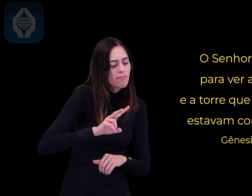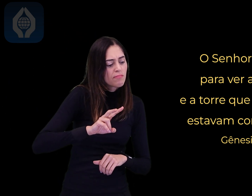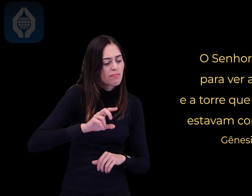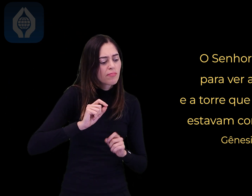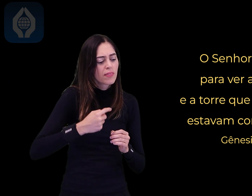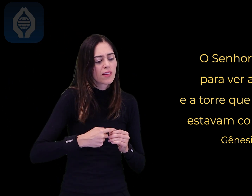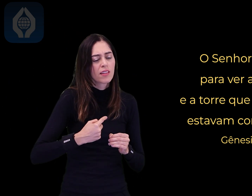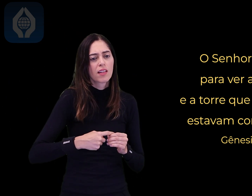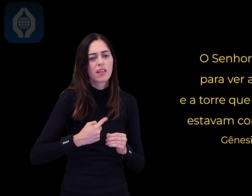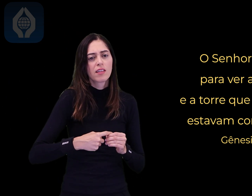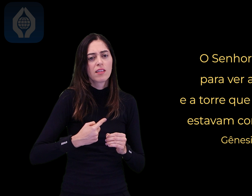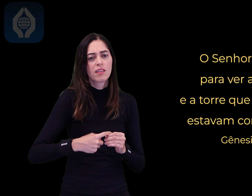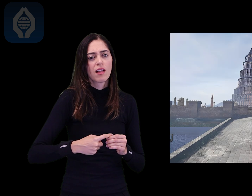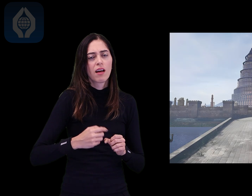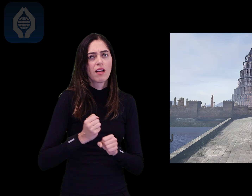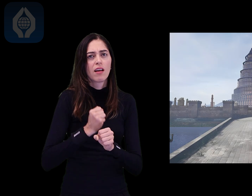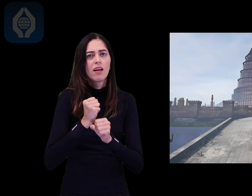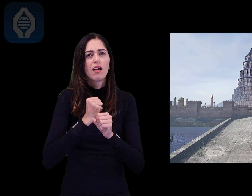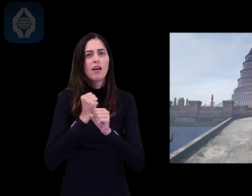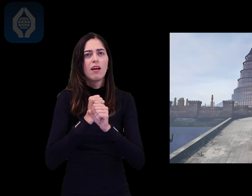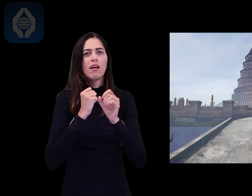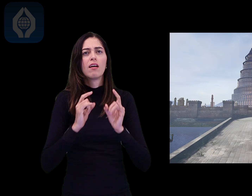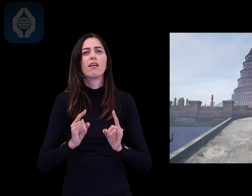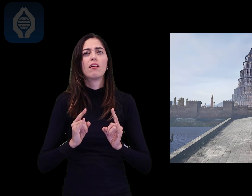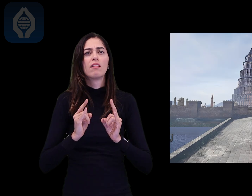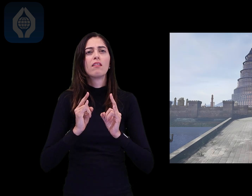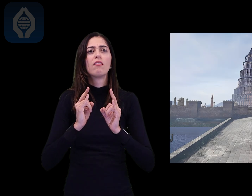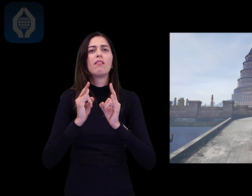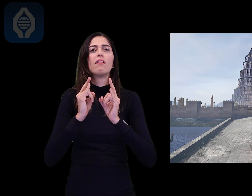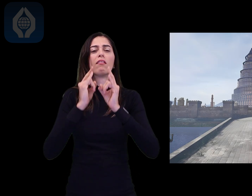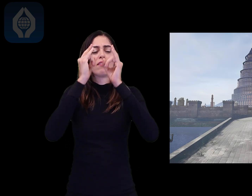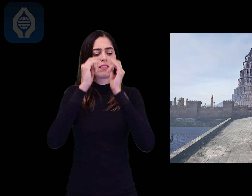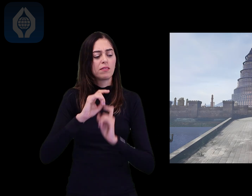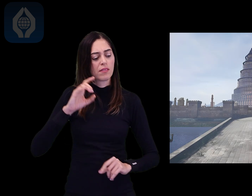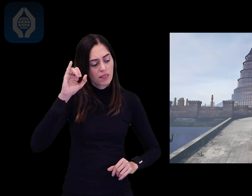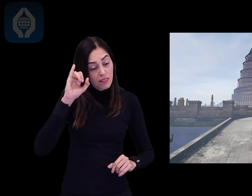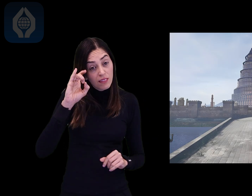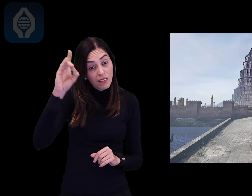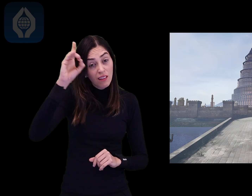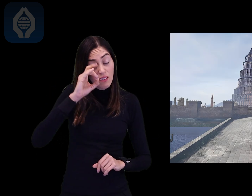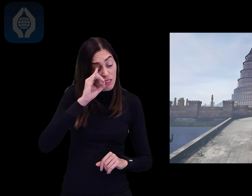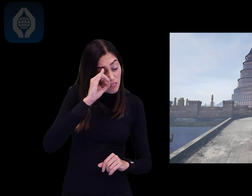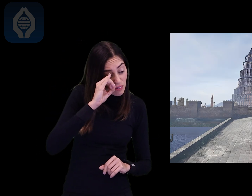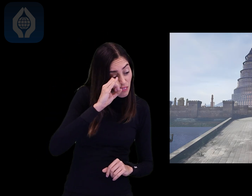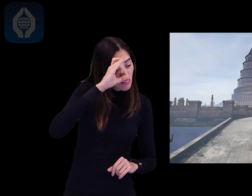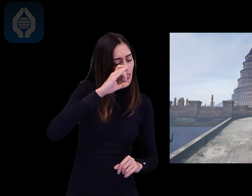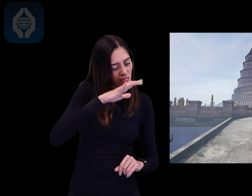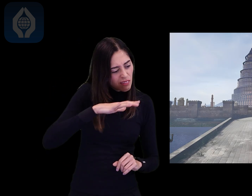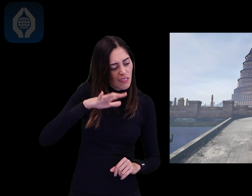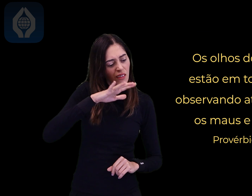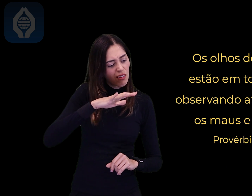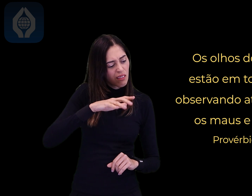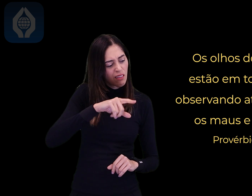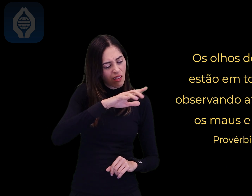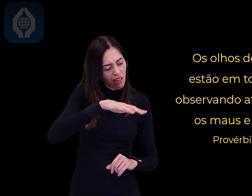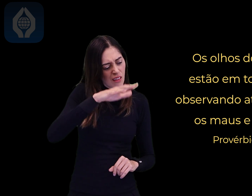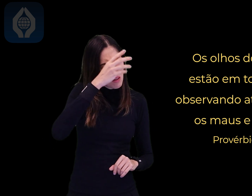construindo. Sim, Deus se interessava por elas apesar de o terem esquecido. Deus vê todas